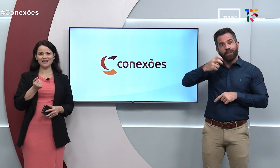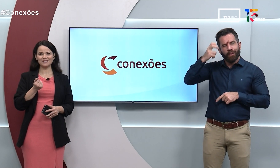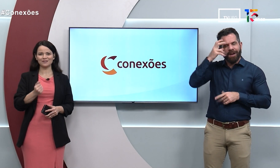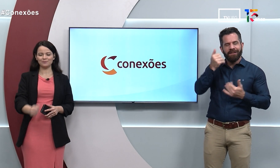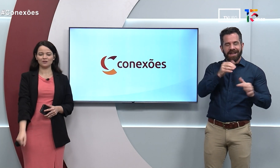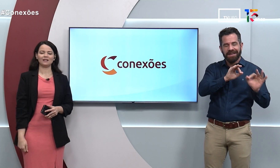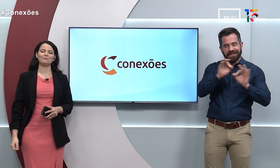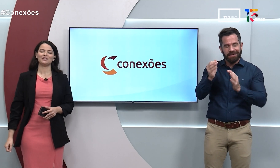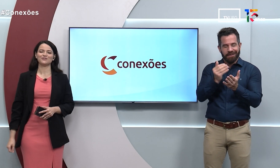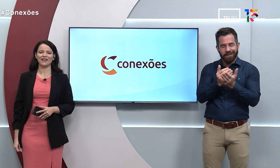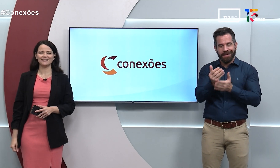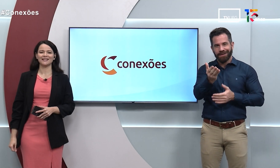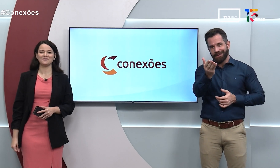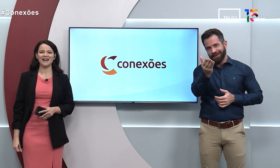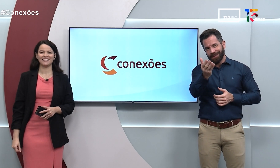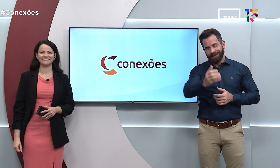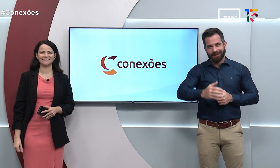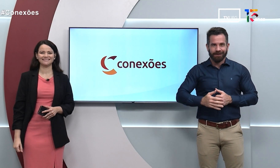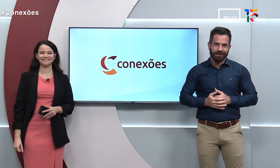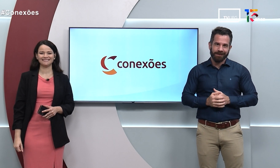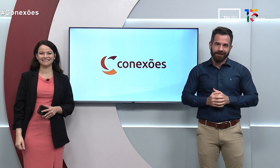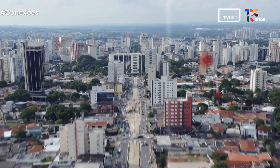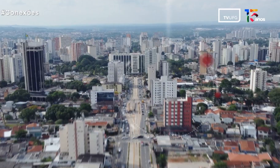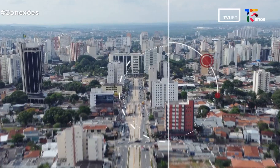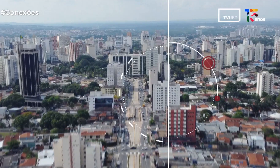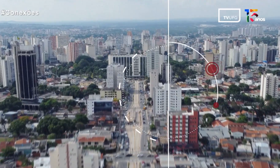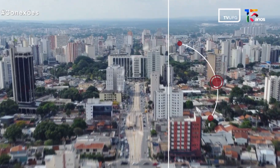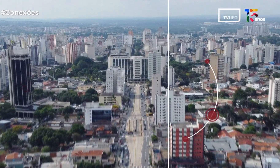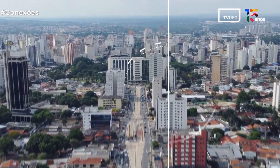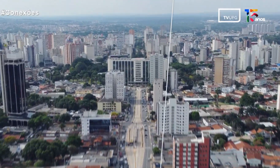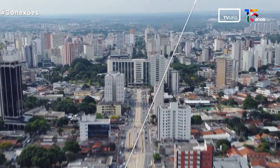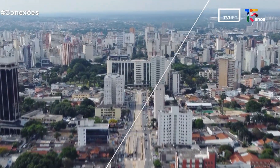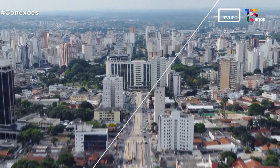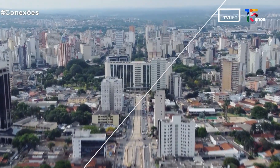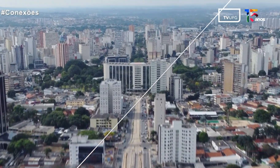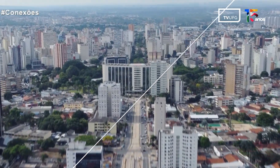com a gente, o programa já está no ar.